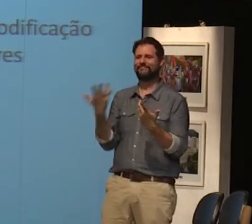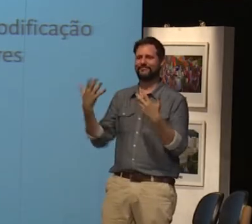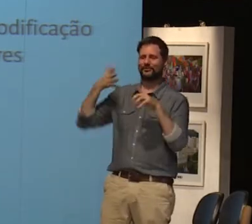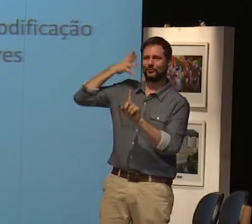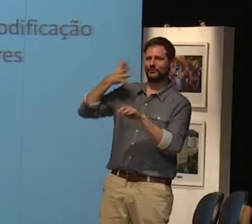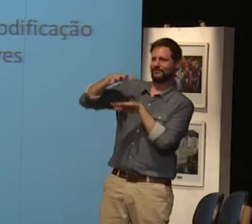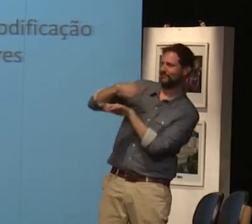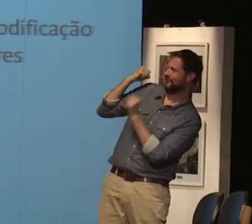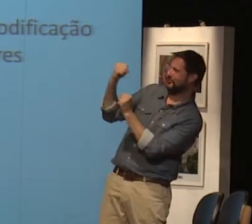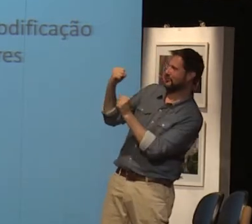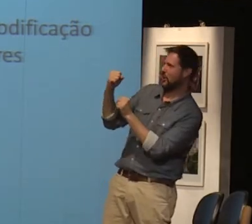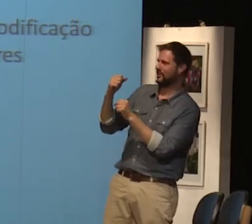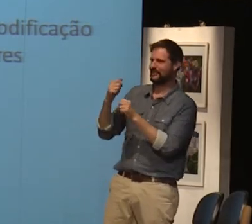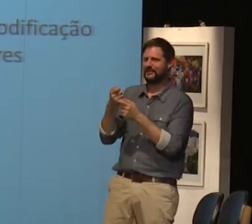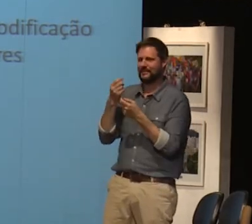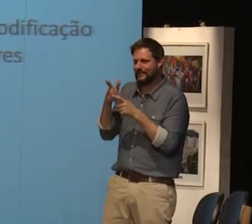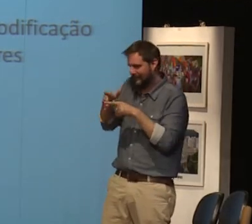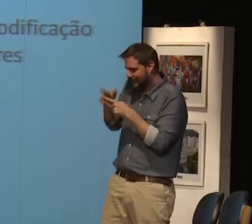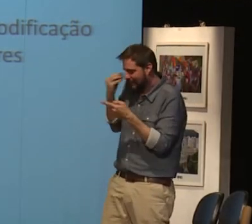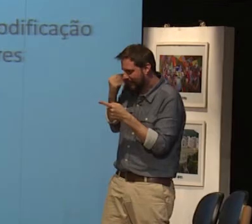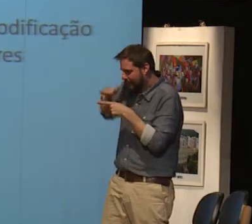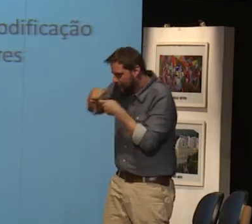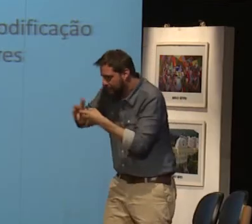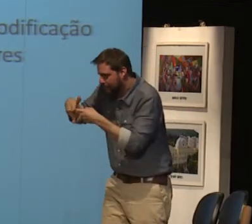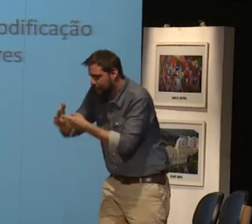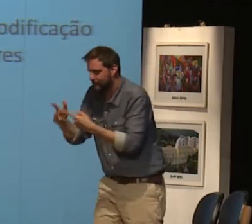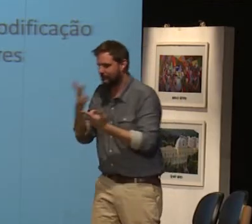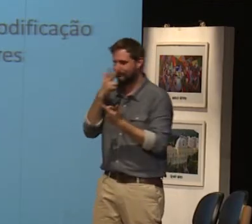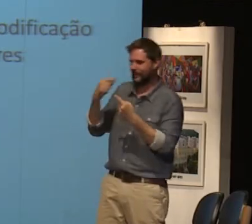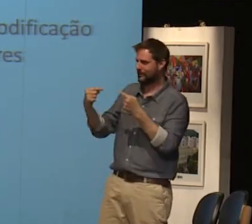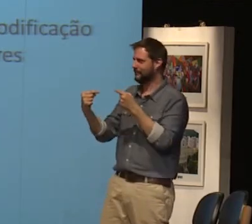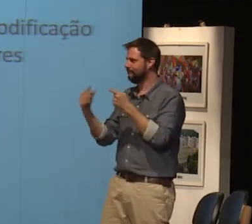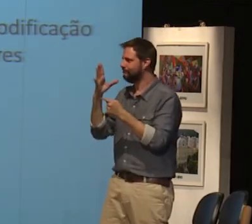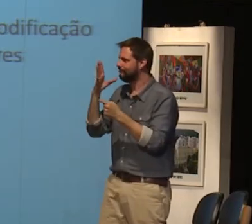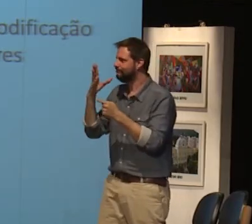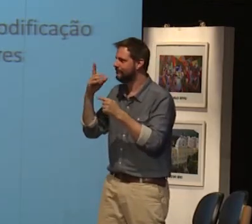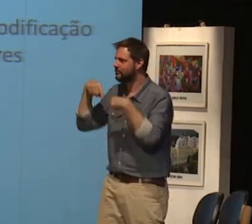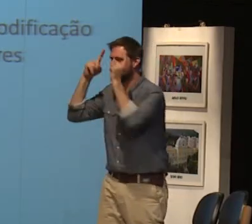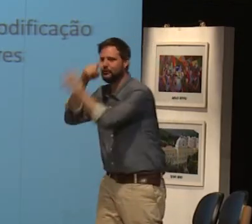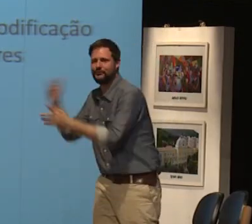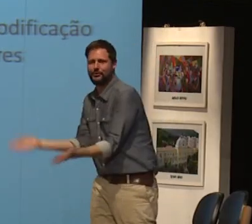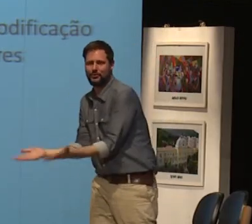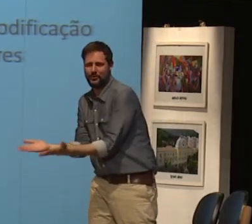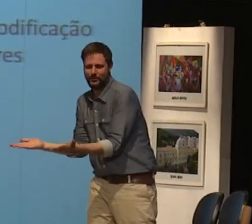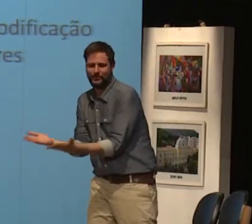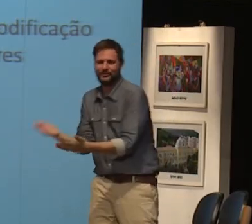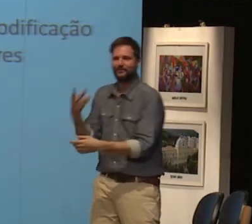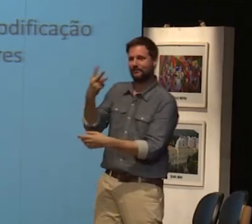estava um foco muito grande sobre essa questão de adaptar, consertar. Então,